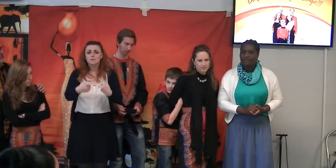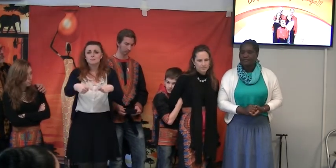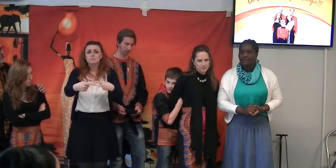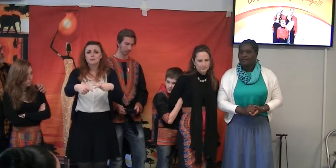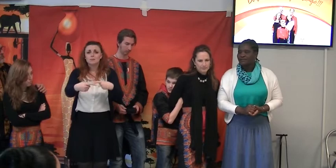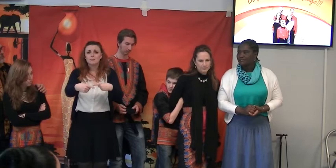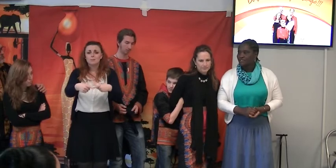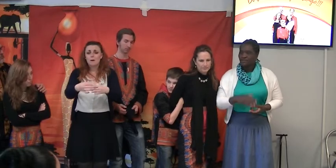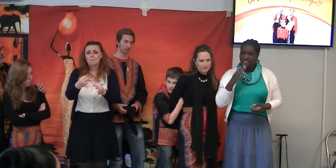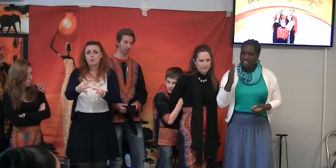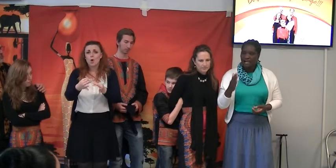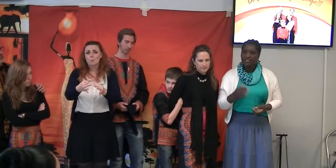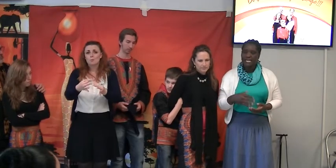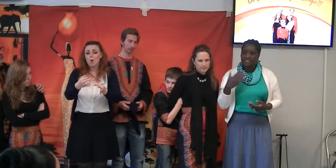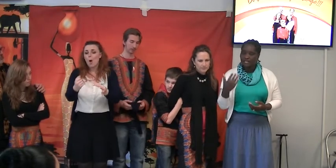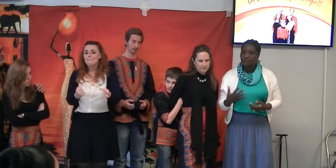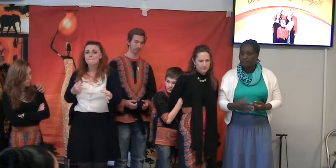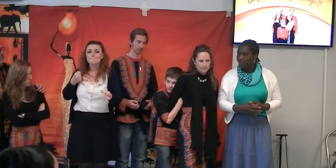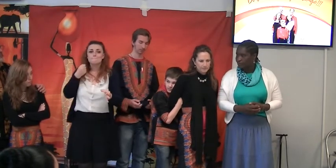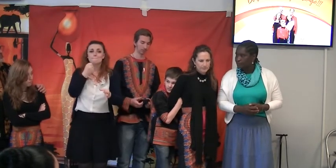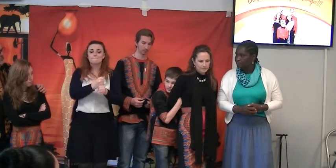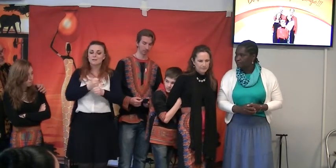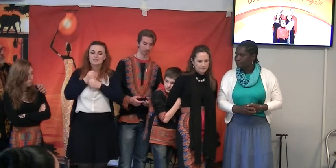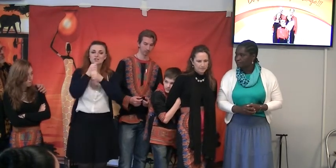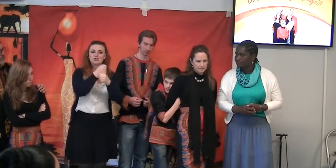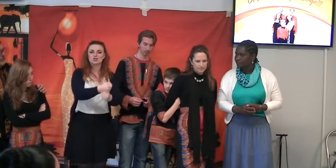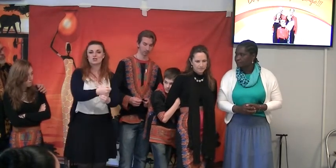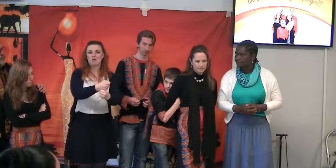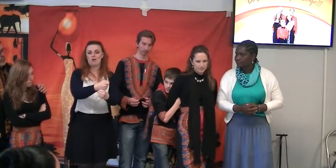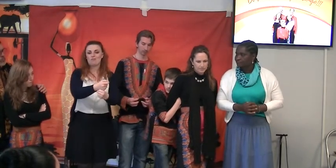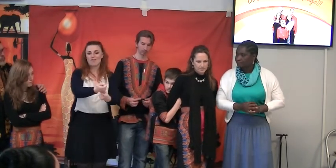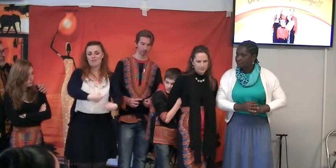per quale Dio ci ha fatto sopravvivere. To reach out and tell people. Per